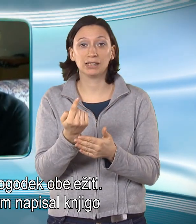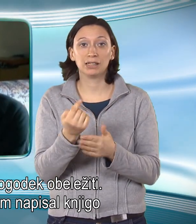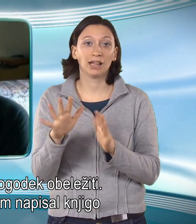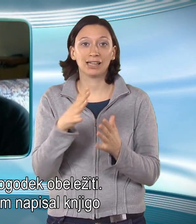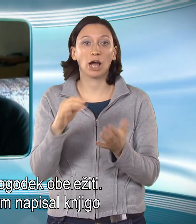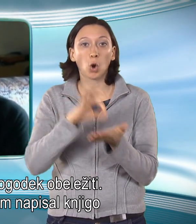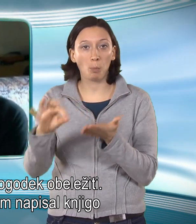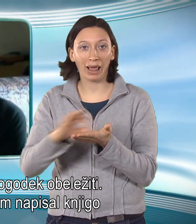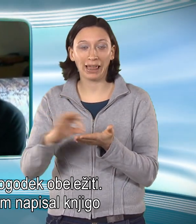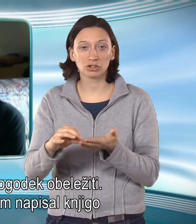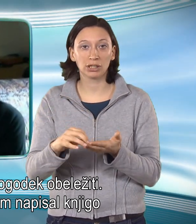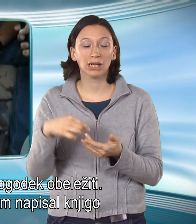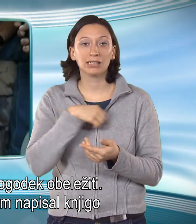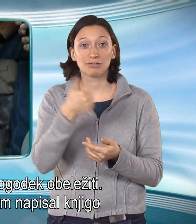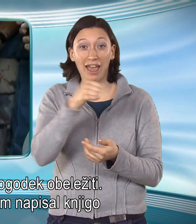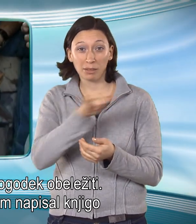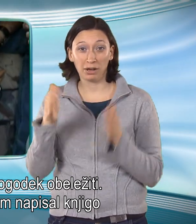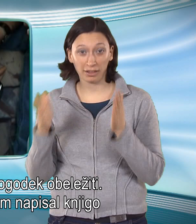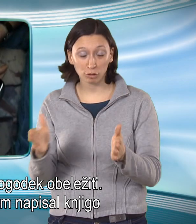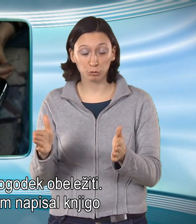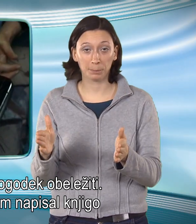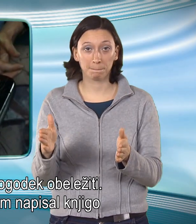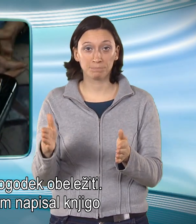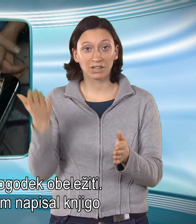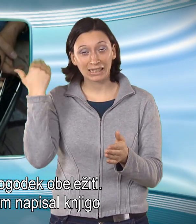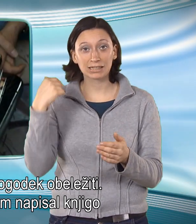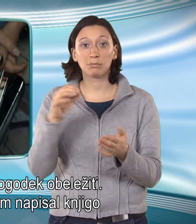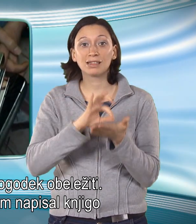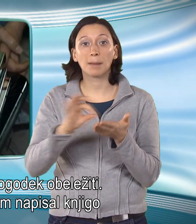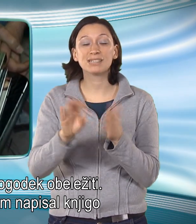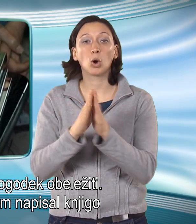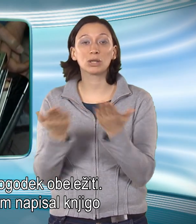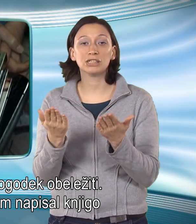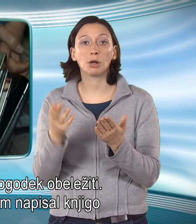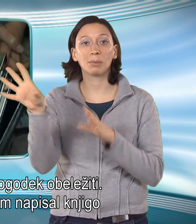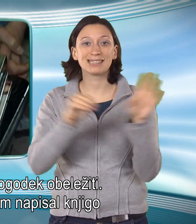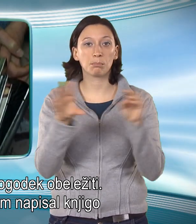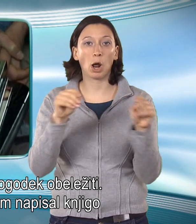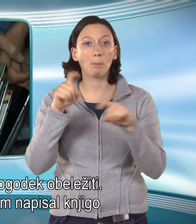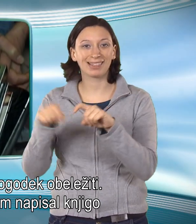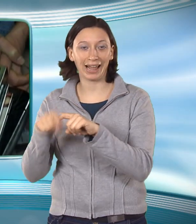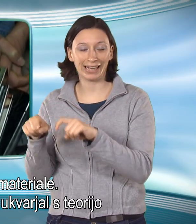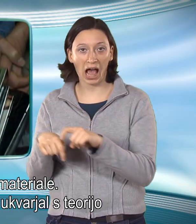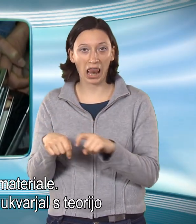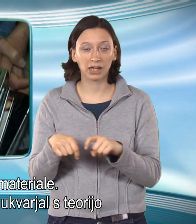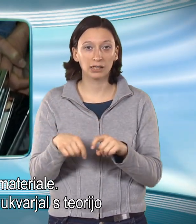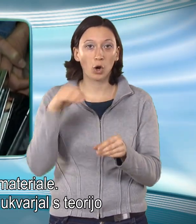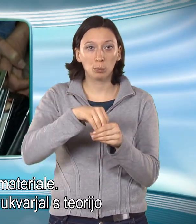dogodek nekako obeležiti in sem v enem letu napisal knjigo, pa zbral materiale.